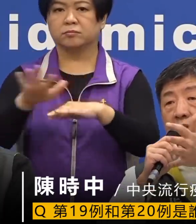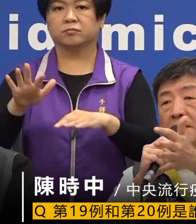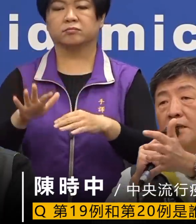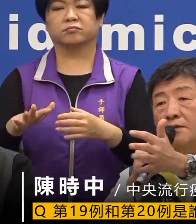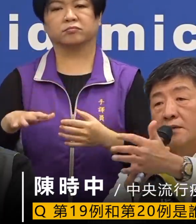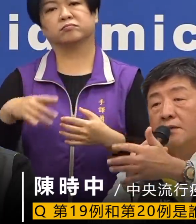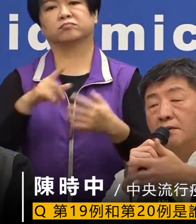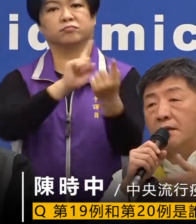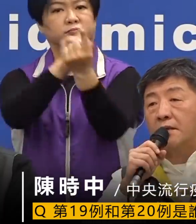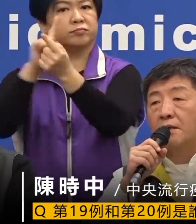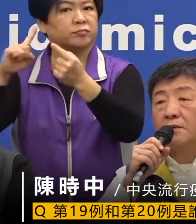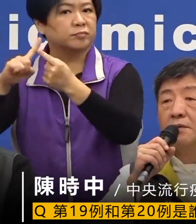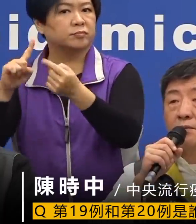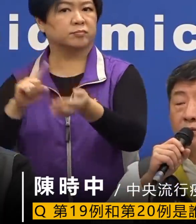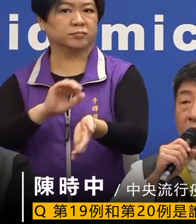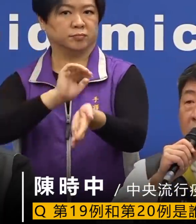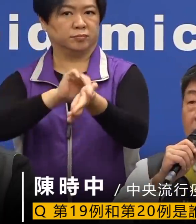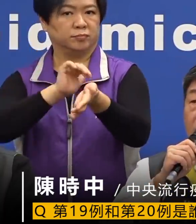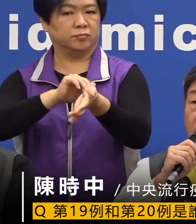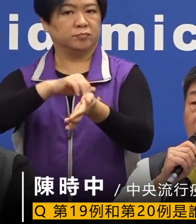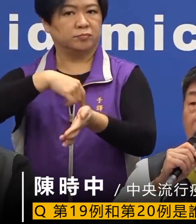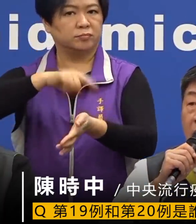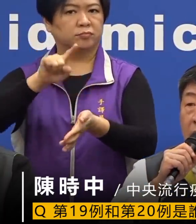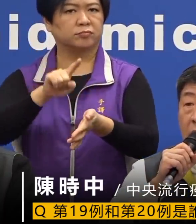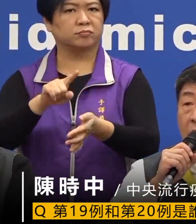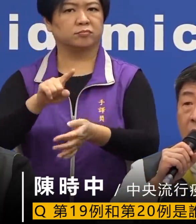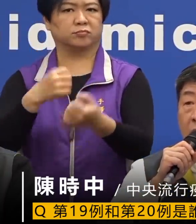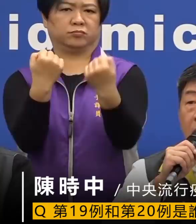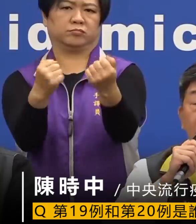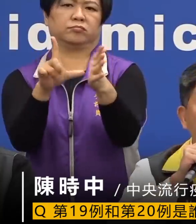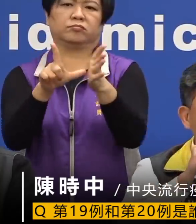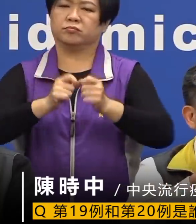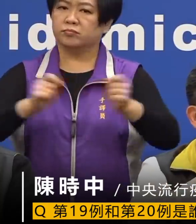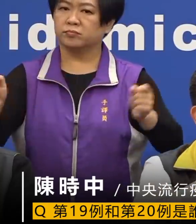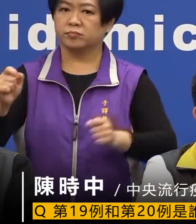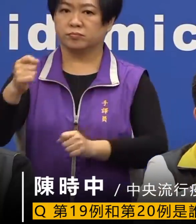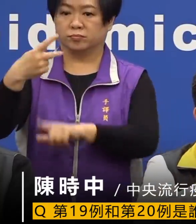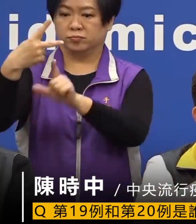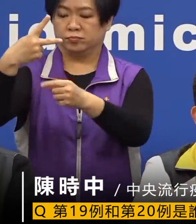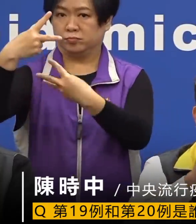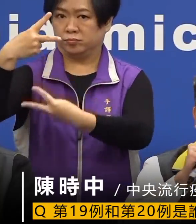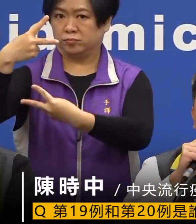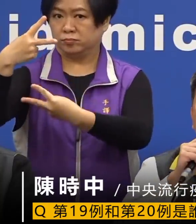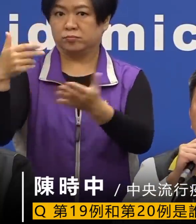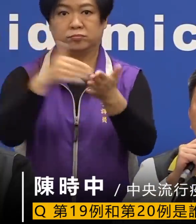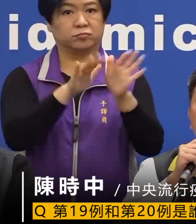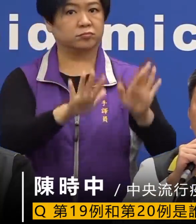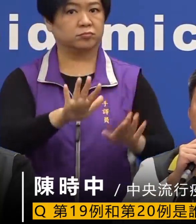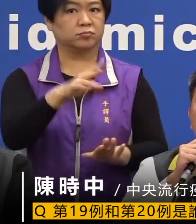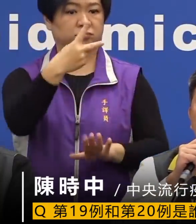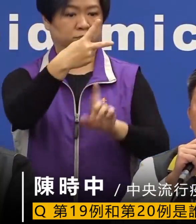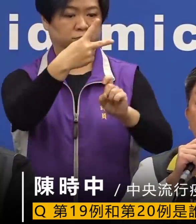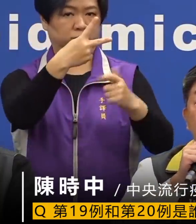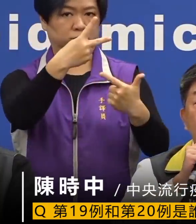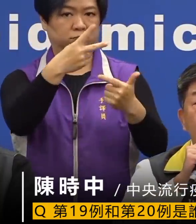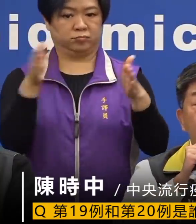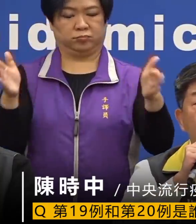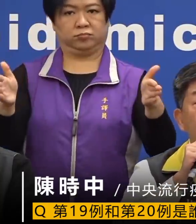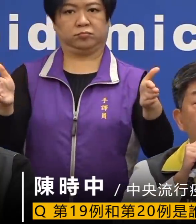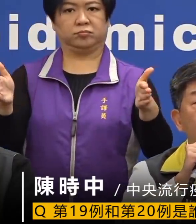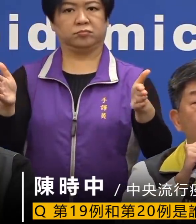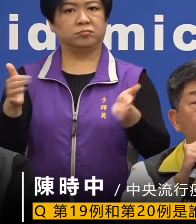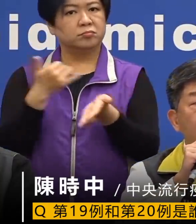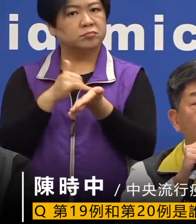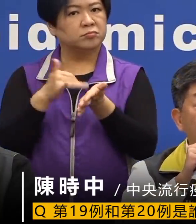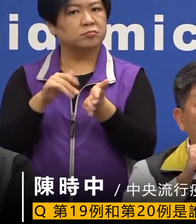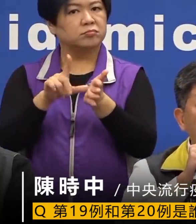然后他的医疗机构，因为医疗机构住的时间也蛮长的，好，2月3号到今天2月16号，好，其实他里面